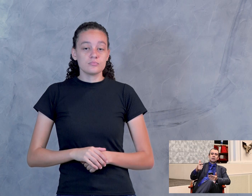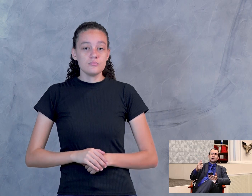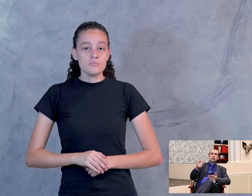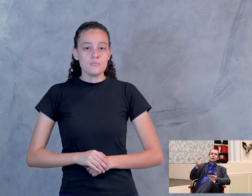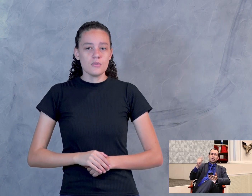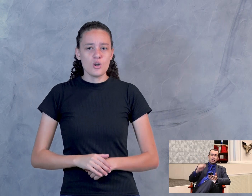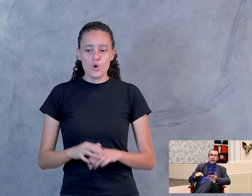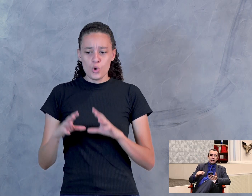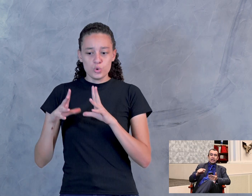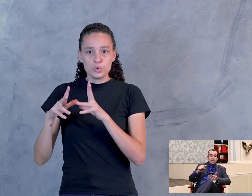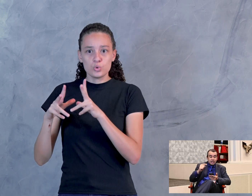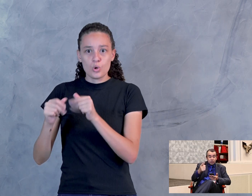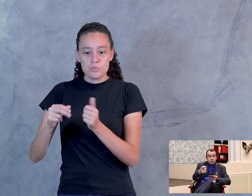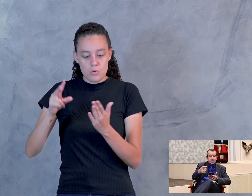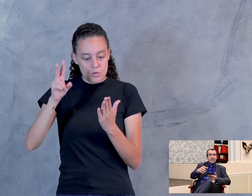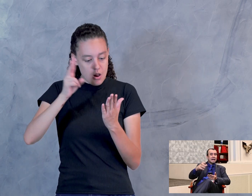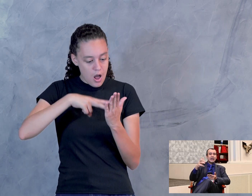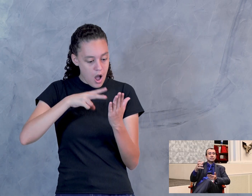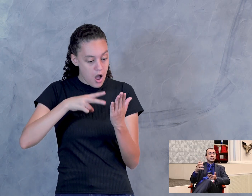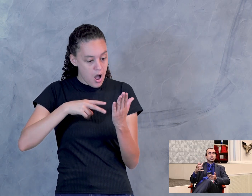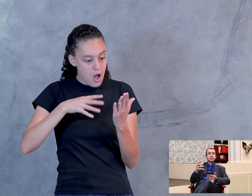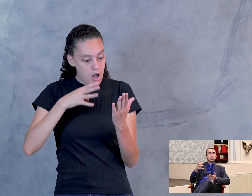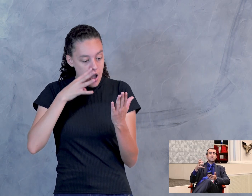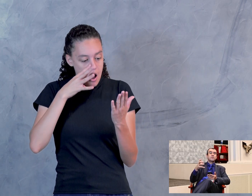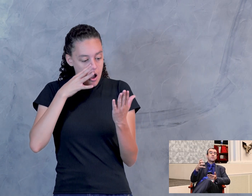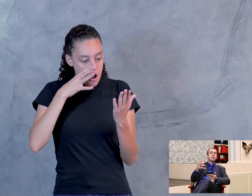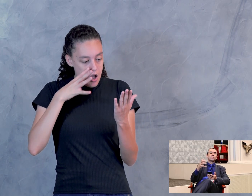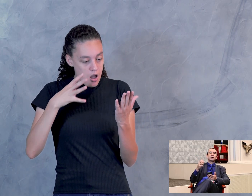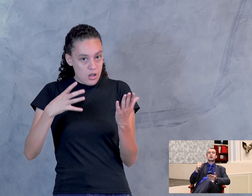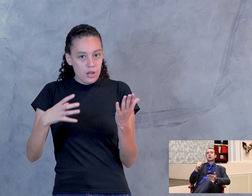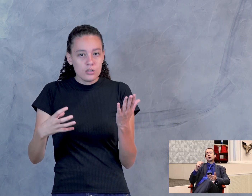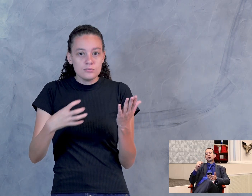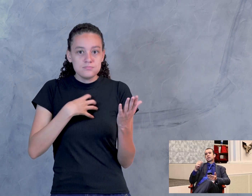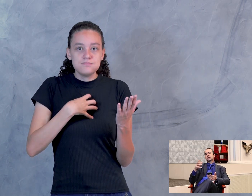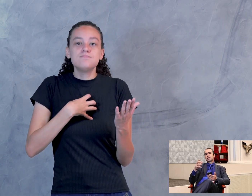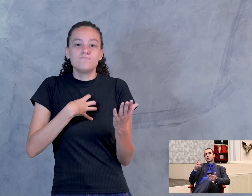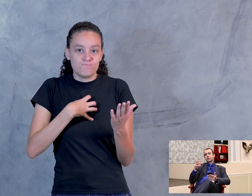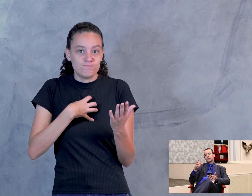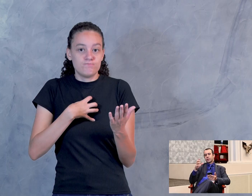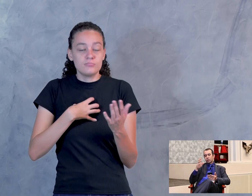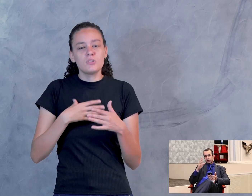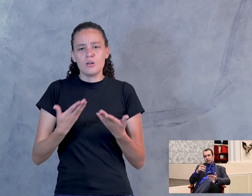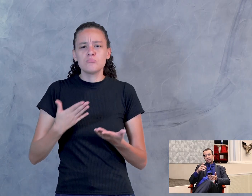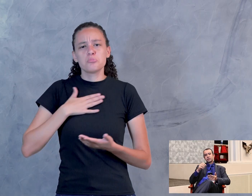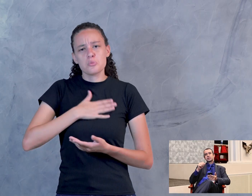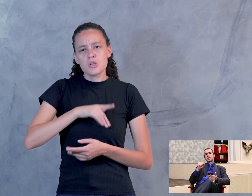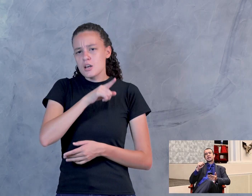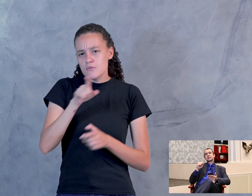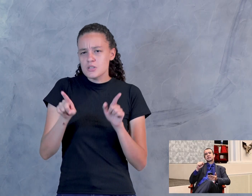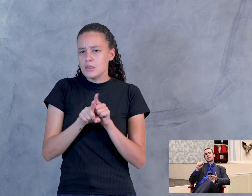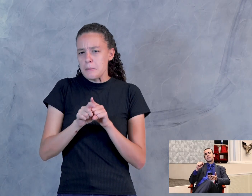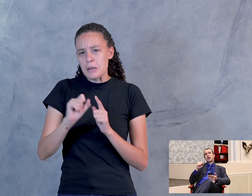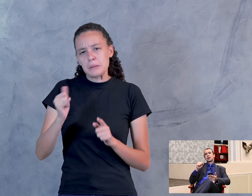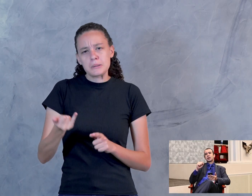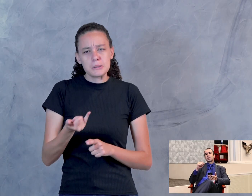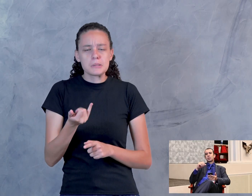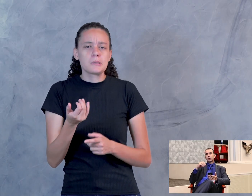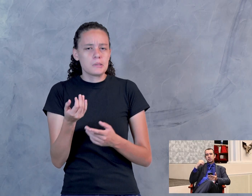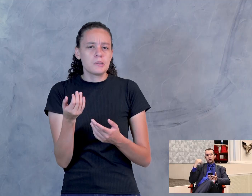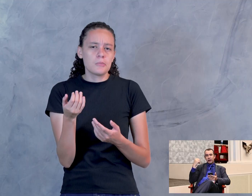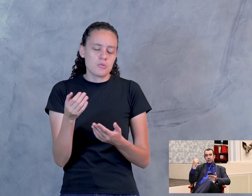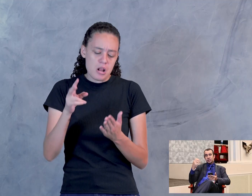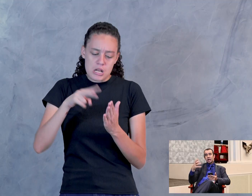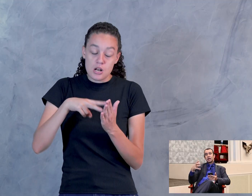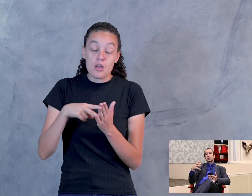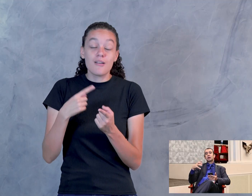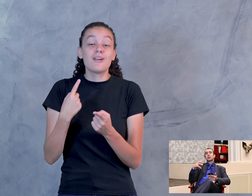ninguém que leia e que não se encante, que se envolva com esse livro. Eu gostaria que você lesse também,